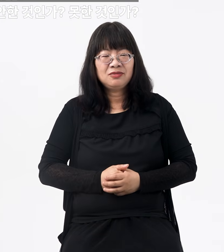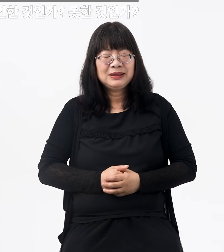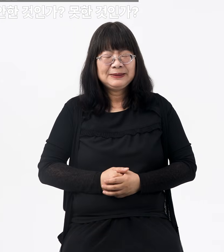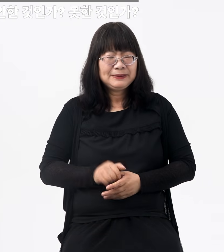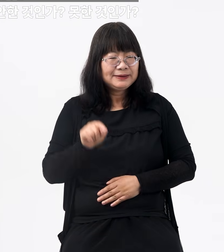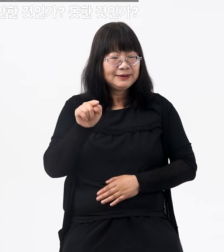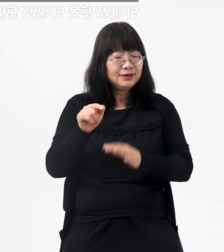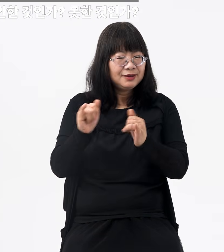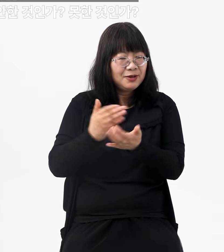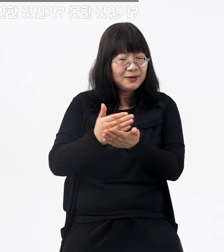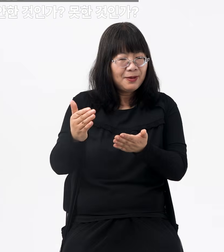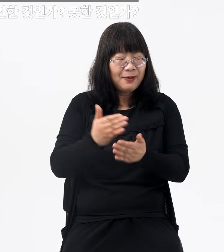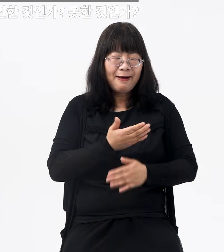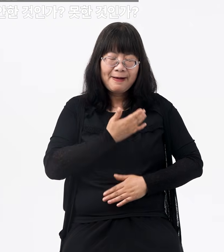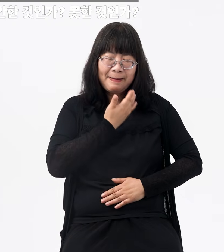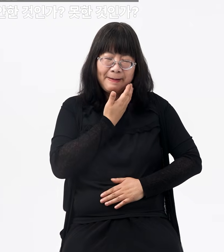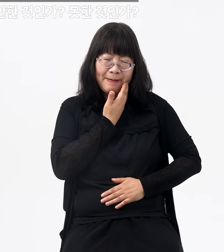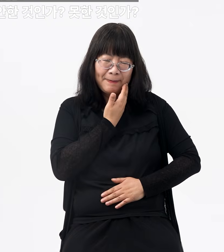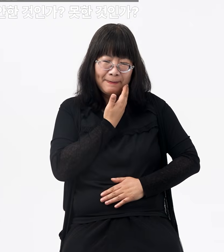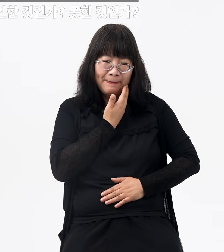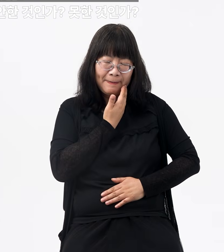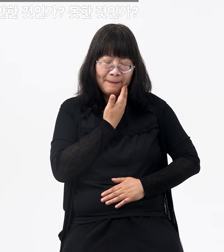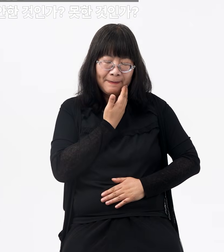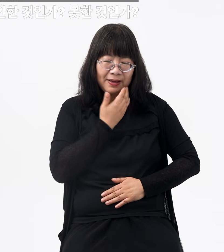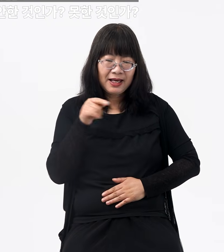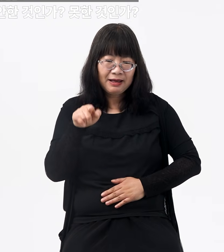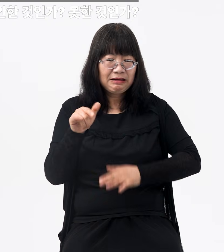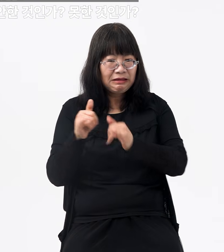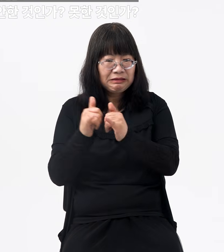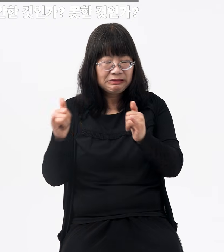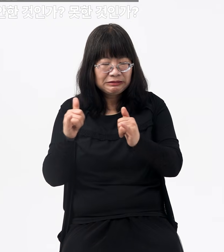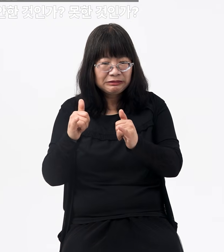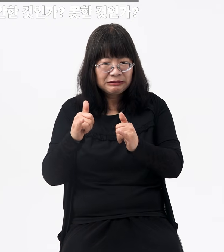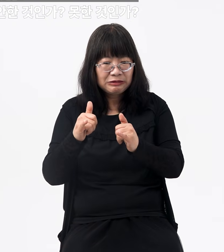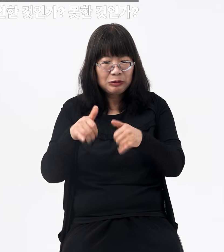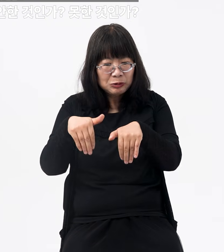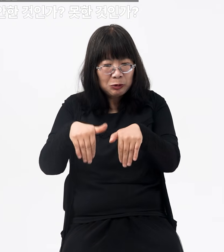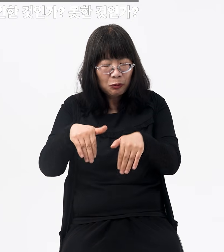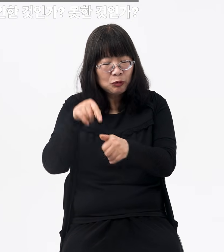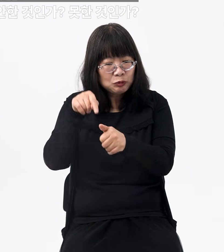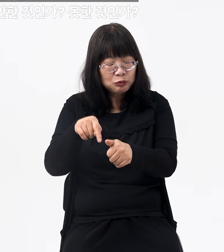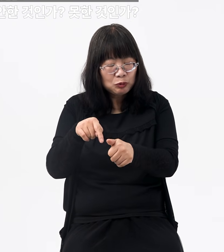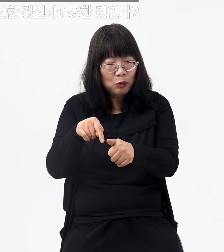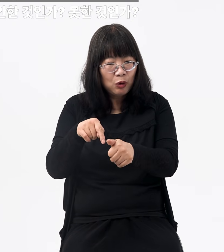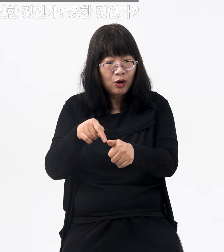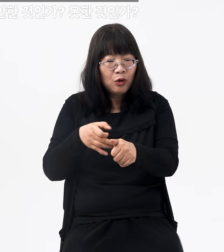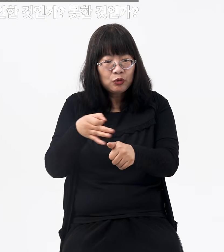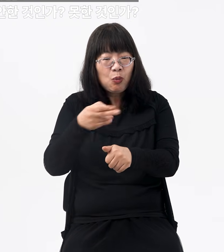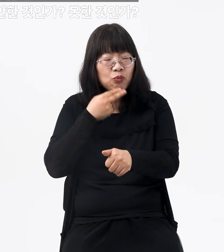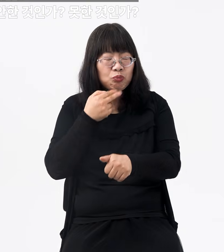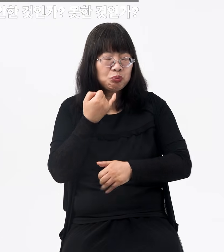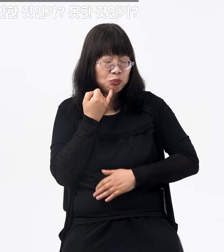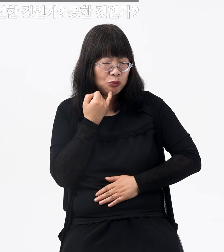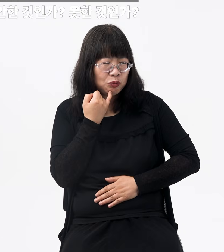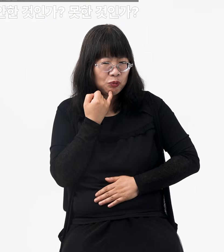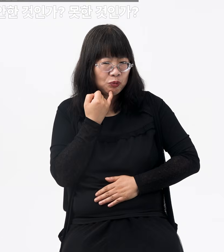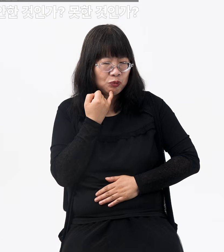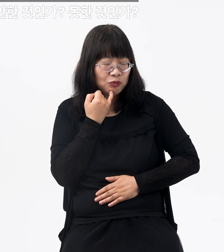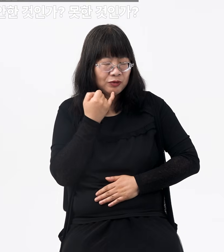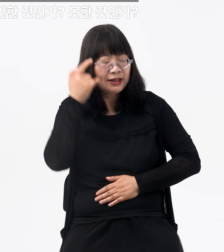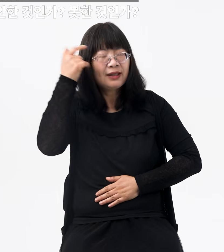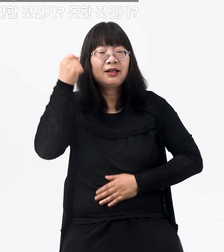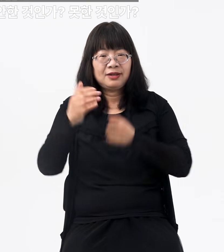아까워요. 이 사람들 그냥 거저 부릴 수가 있는데 노예 삼아서. 그래서 뭘 시키죠?